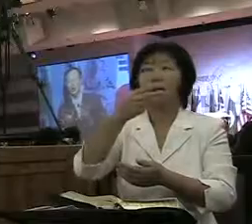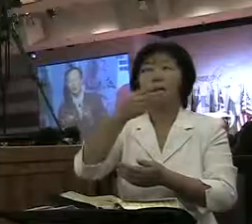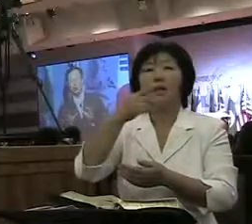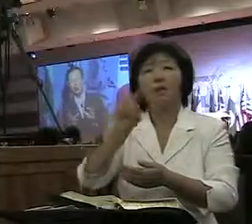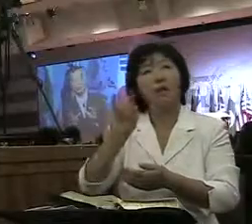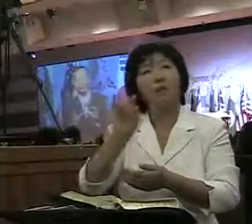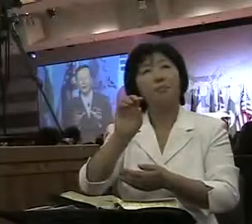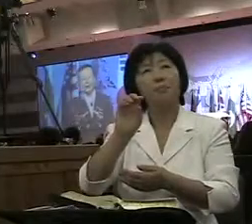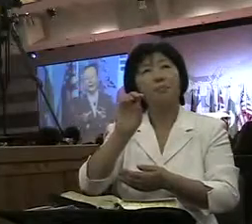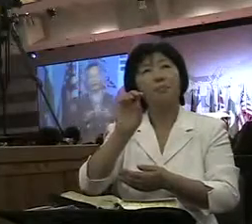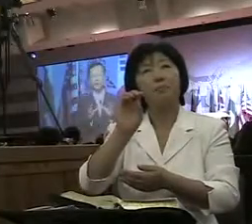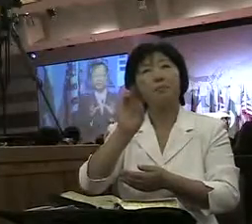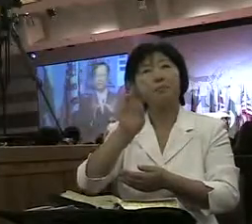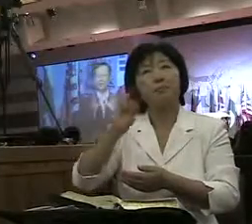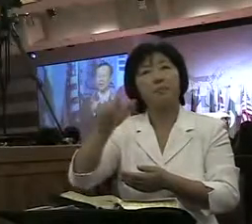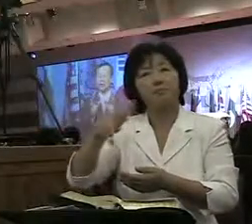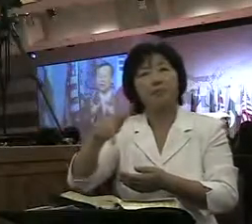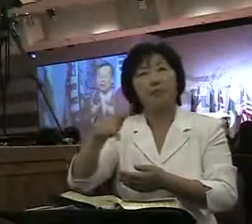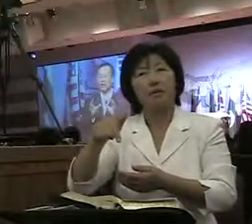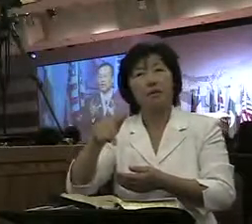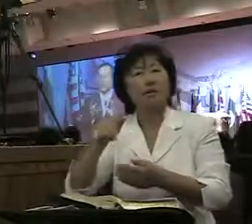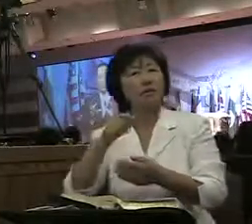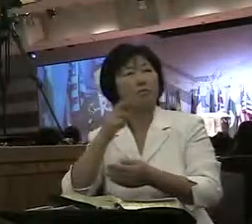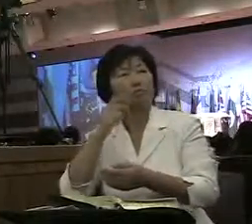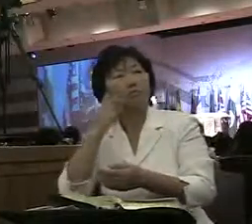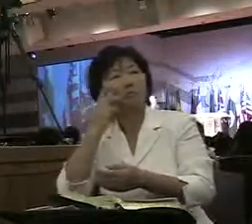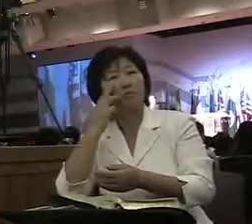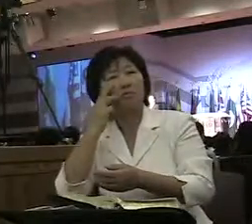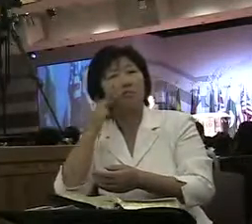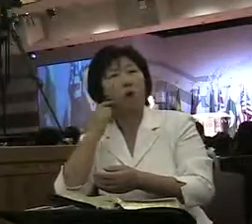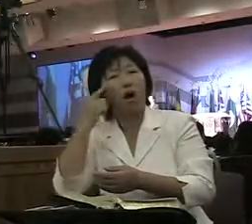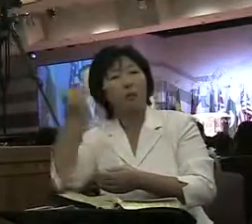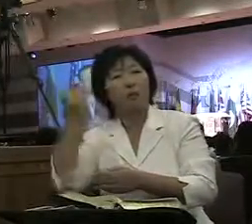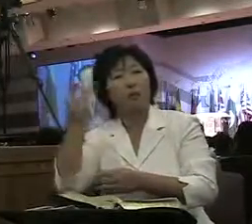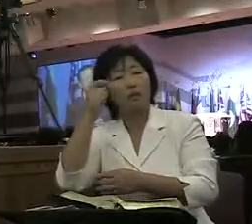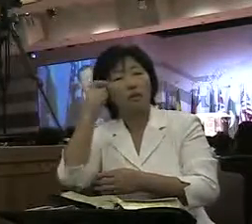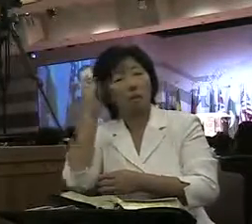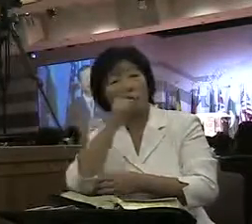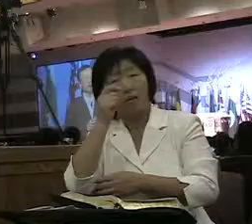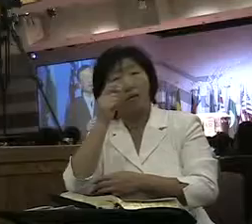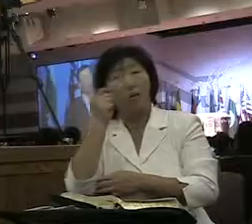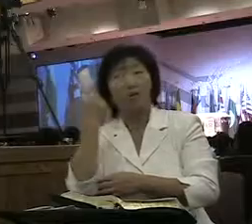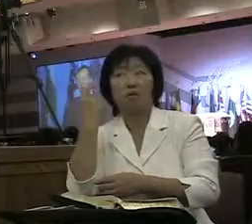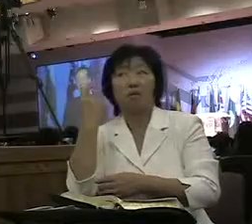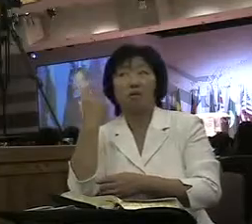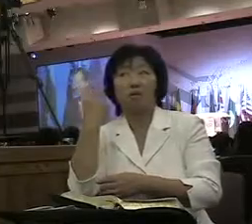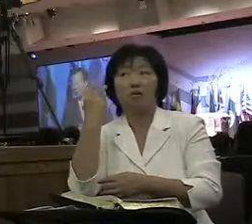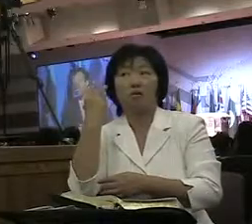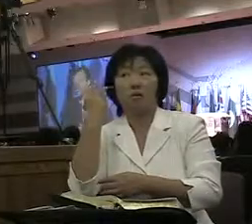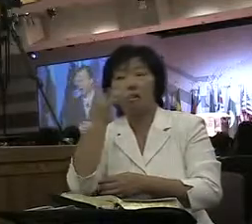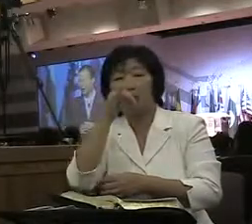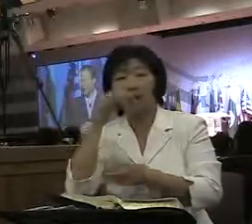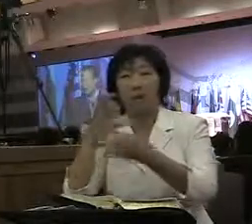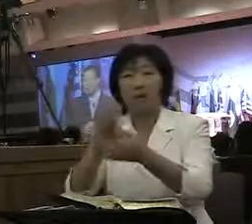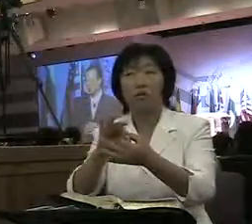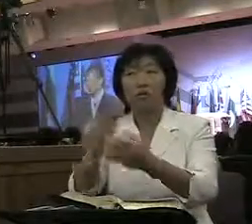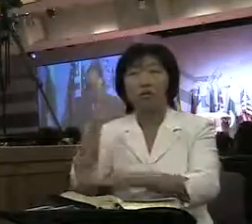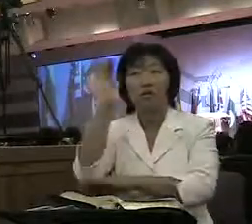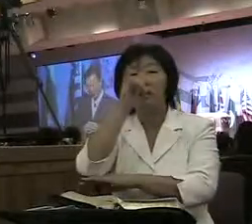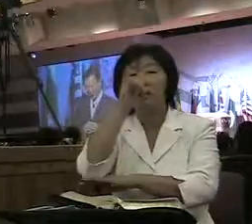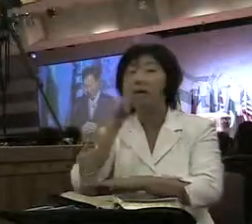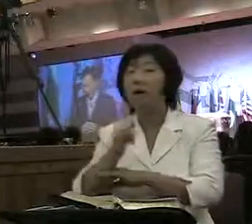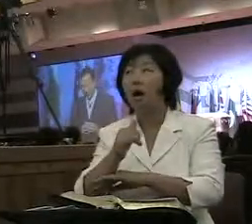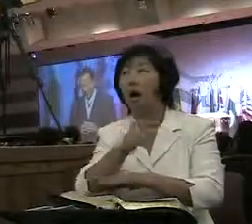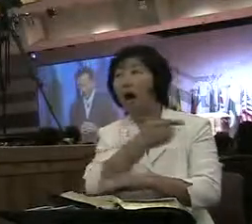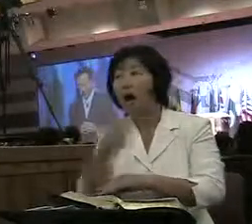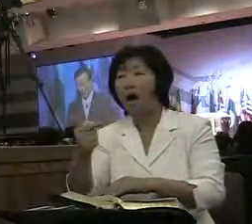알고 있는 줄 알았는데 어제 그 킹스월 목사님을 통해 새로운 것을 발견하게 됐습니다. 데이빗 리빙스톤 목사님은 아주